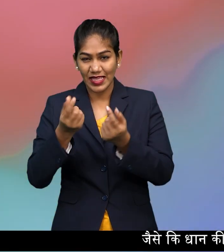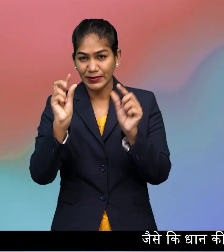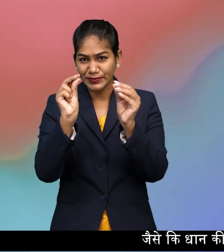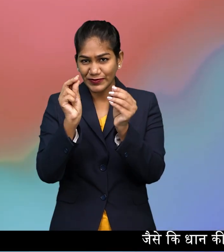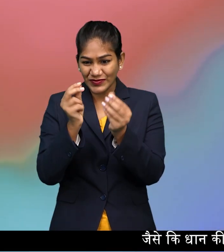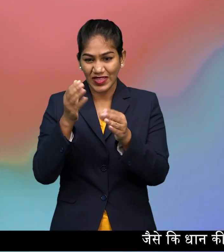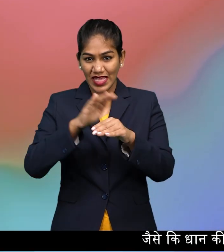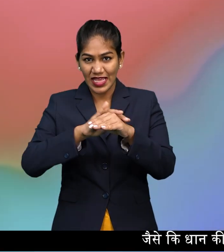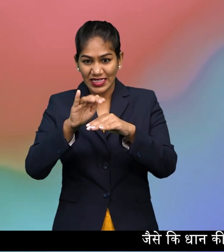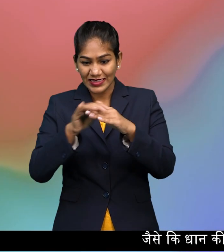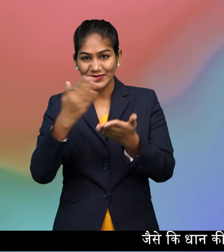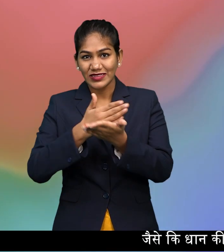बुनकर,